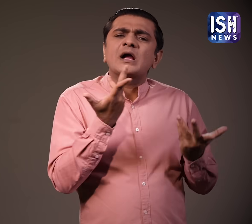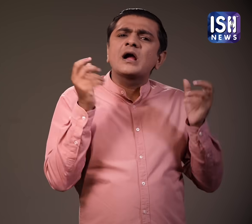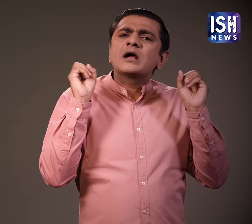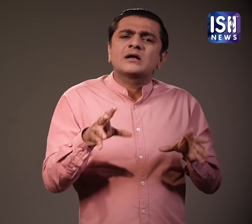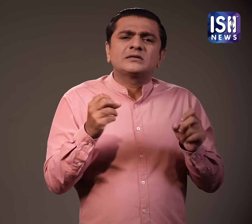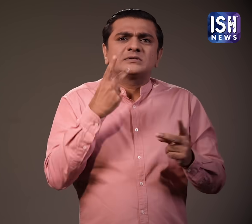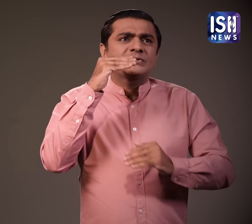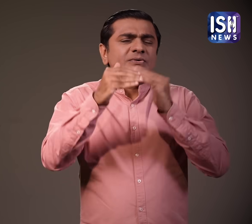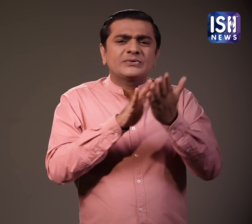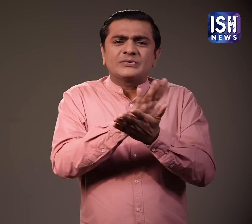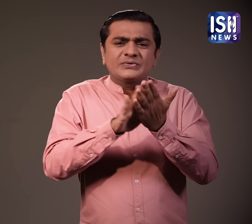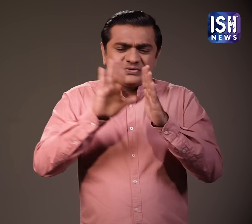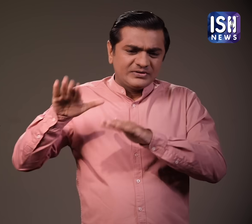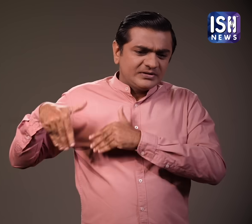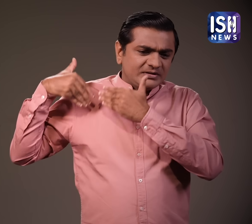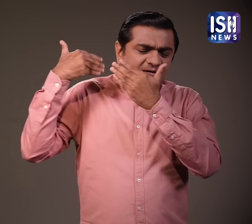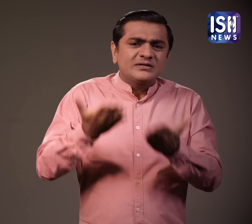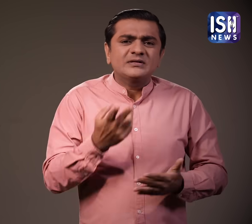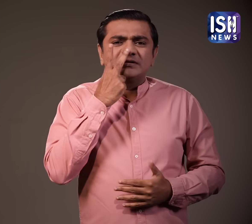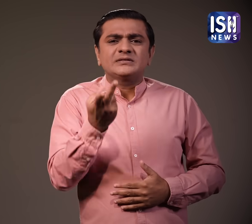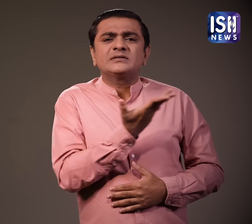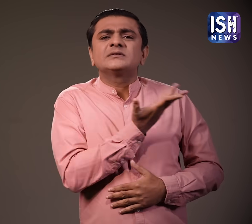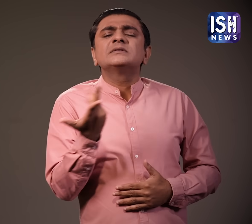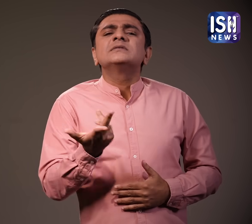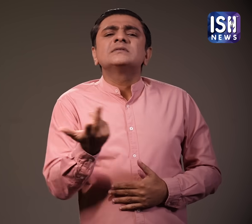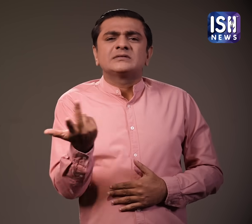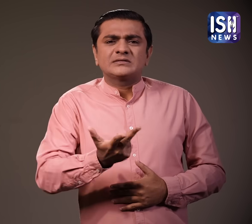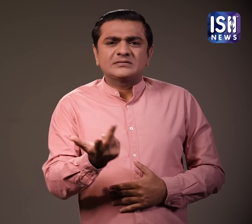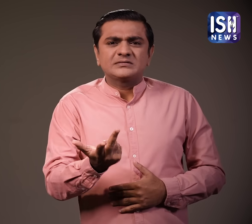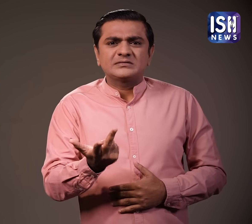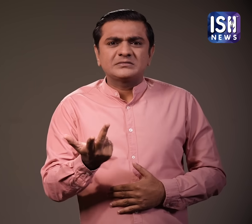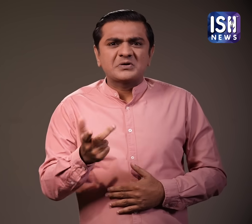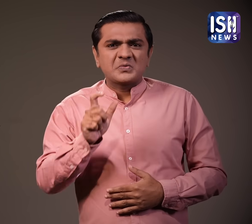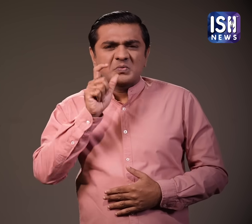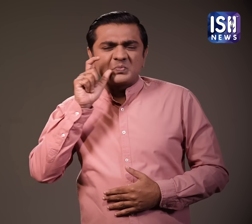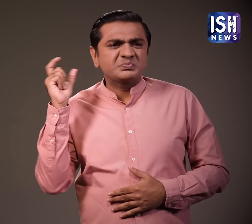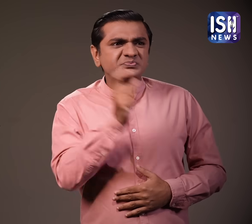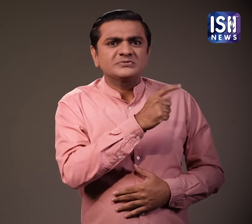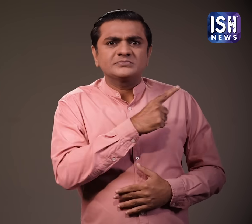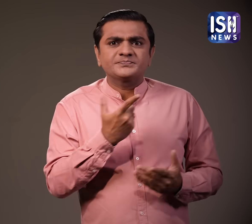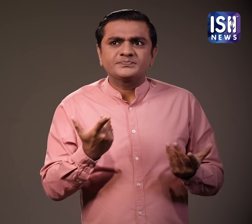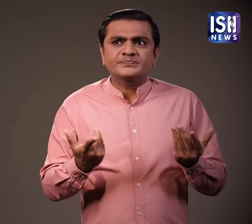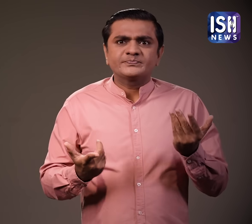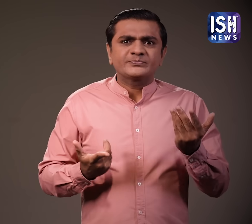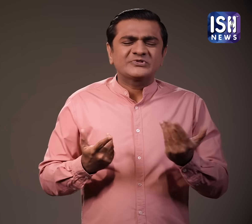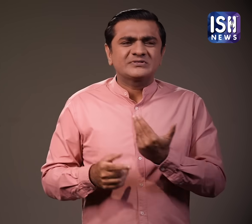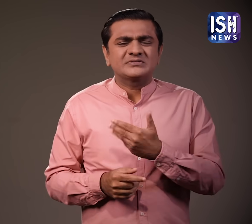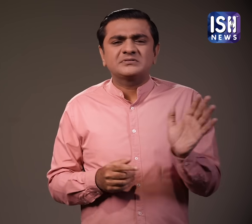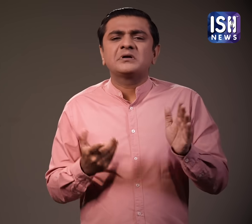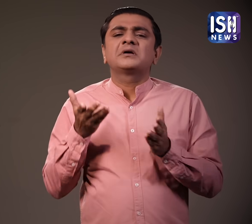इतने वर्षों तक सत्ता में रहने के बाद कॉंग्रेस ने क्या किया उन्होंने राजस्तान में हुए क्रूर सामोहिक